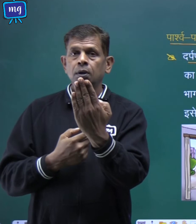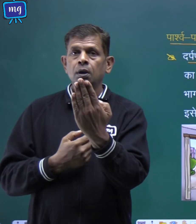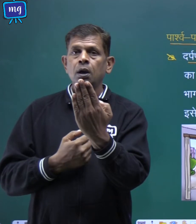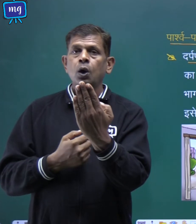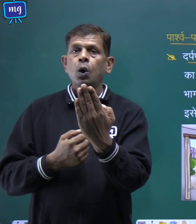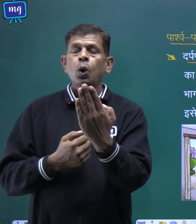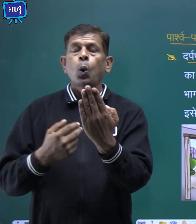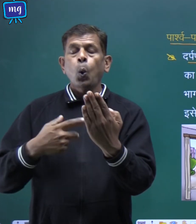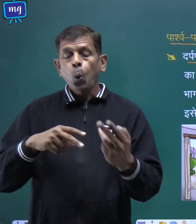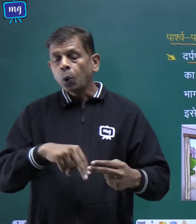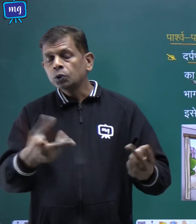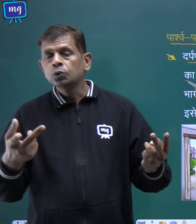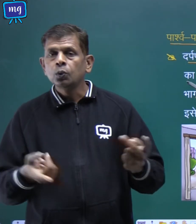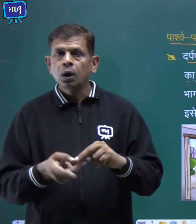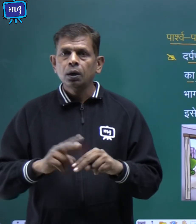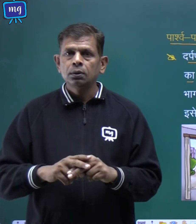वस्तु का